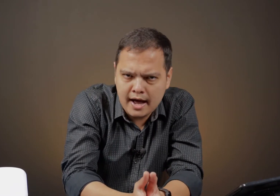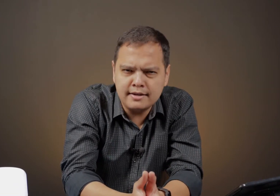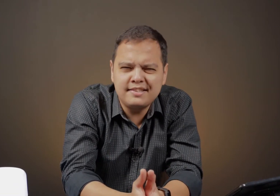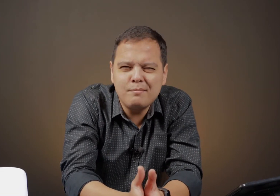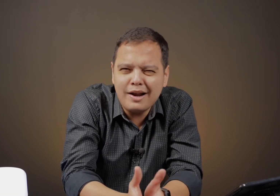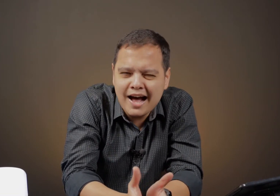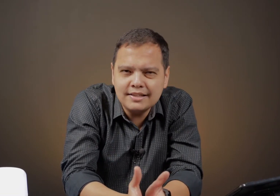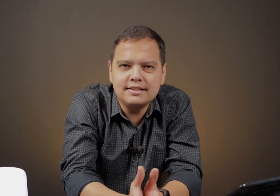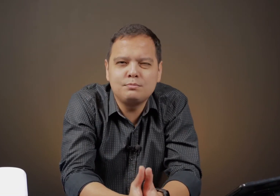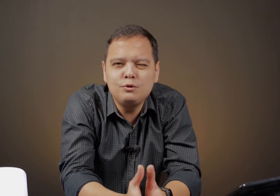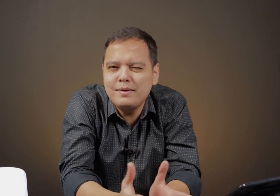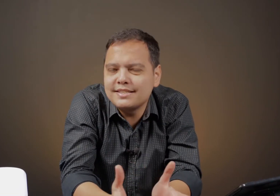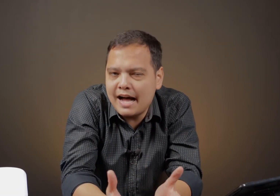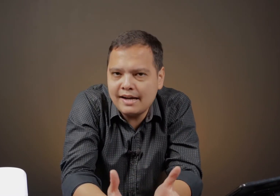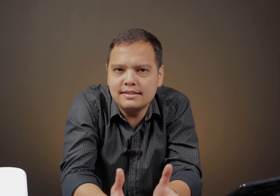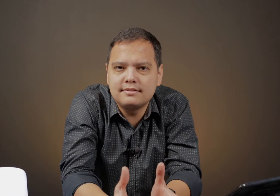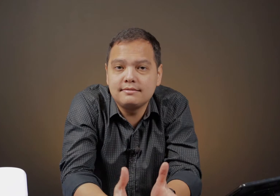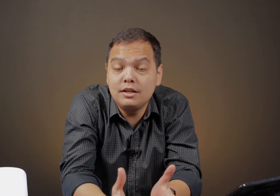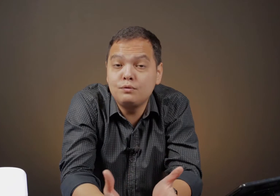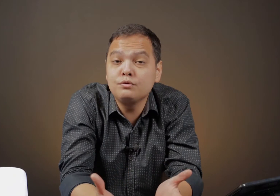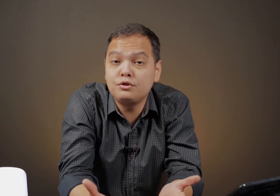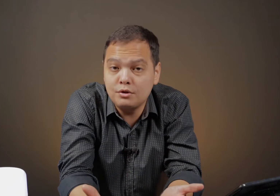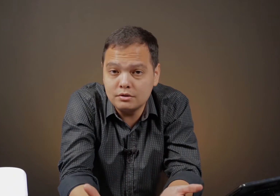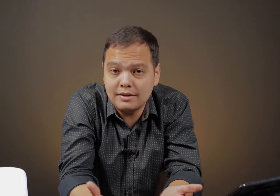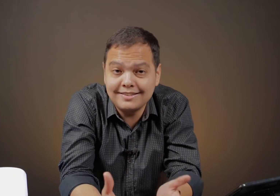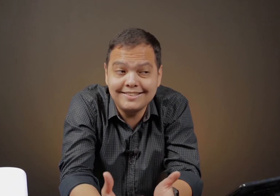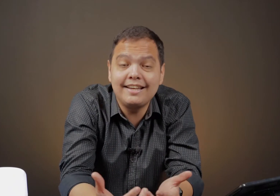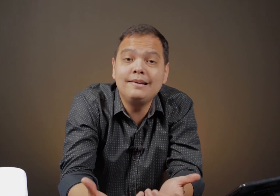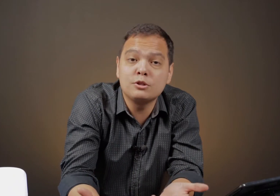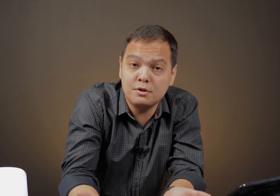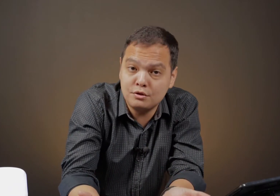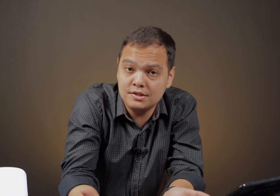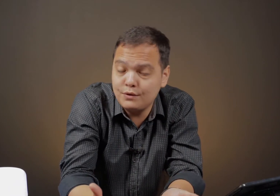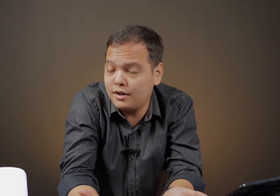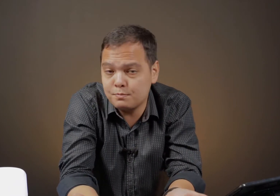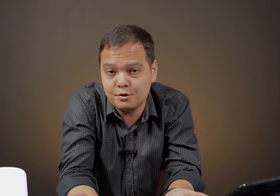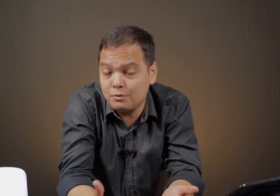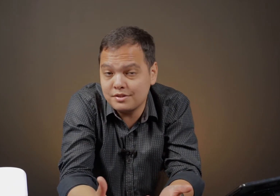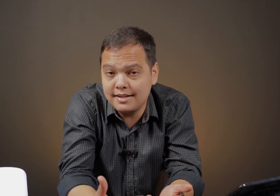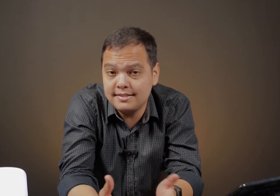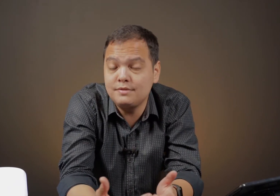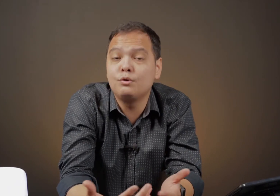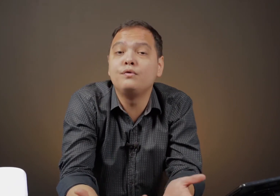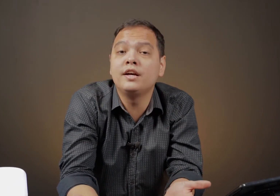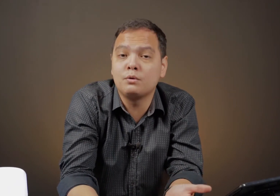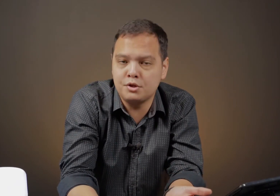tradicionais, demoradas, muito pesadas, não funcionam. Elas desanimam as pessoas e no final as pessoas não conseguem se desenvolver no